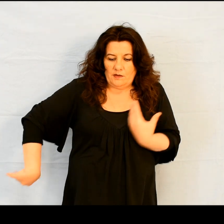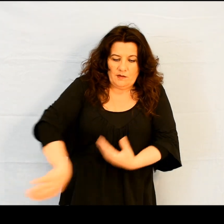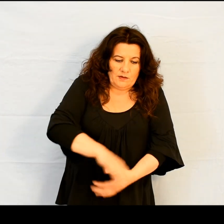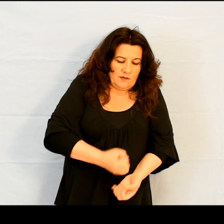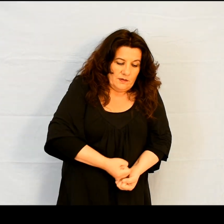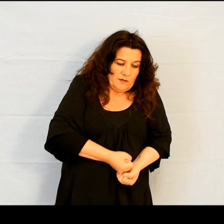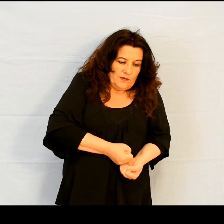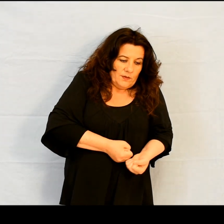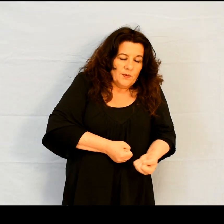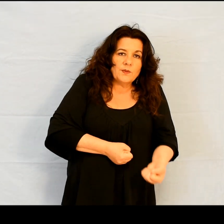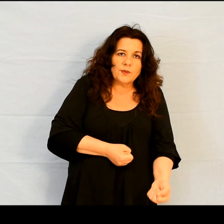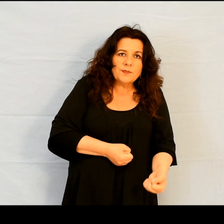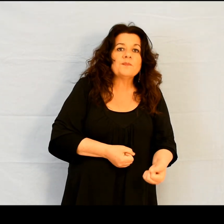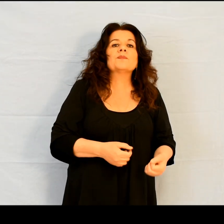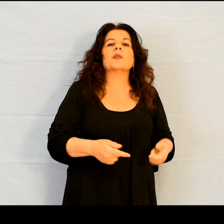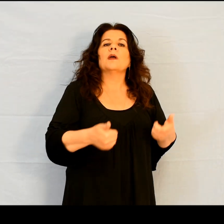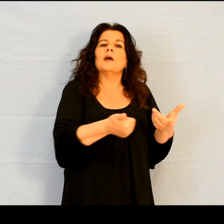Puis il verse de l'eau dans un bassin.